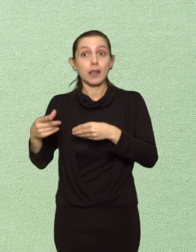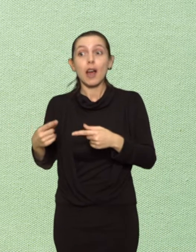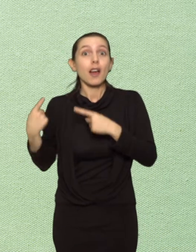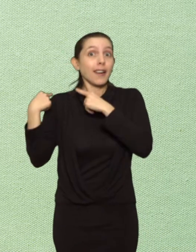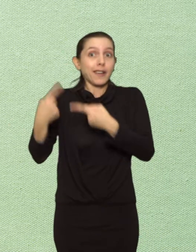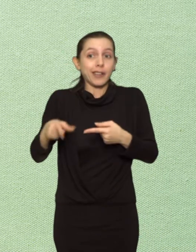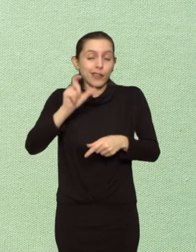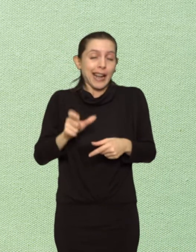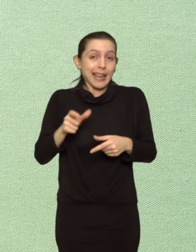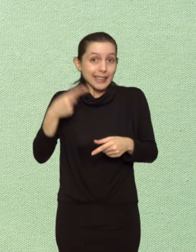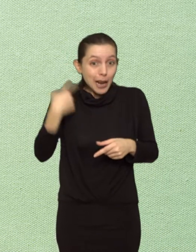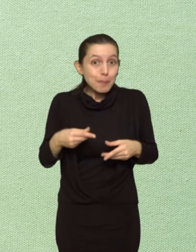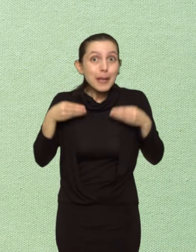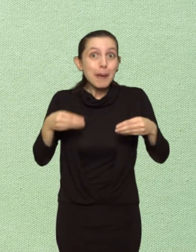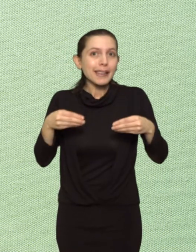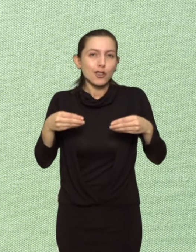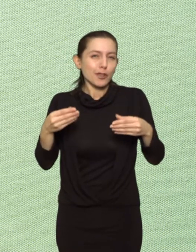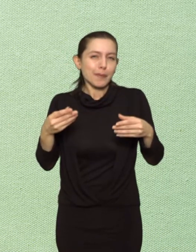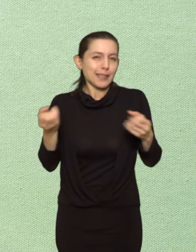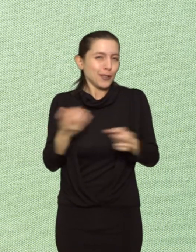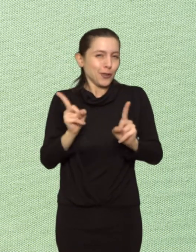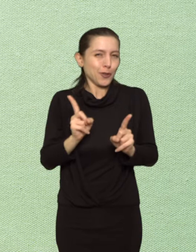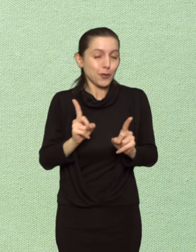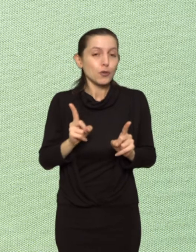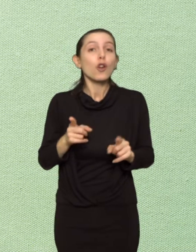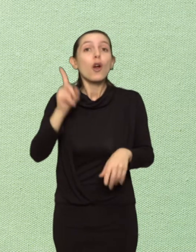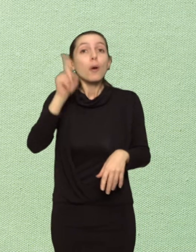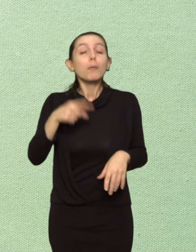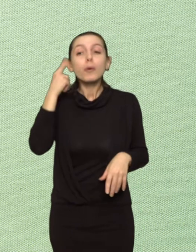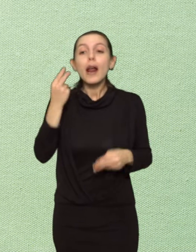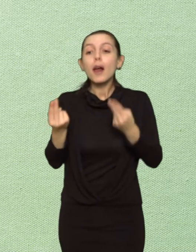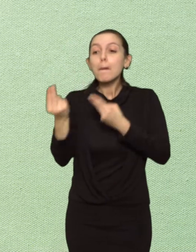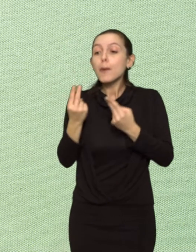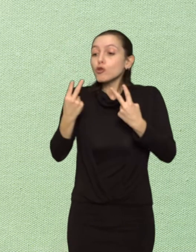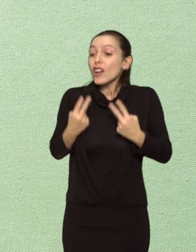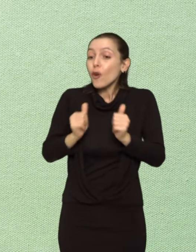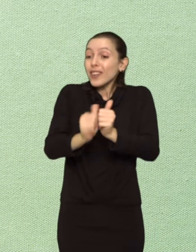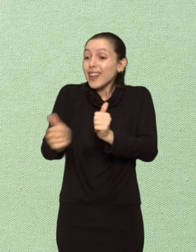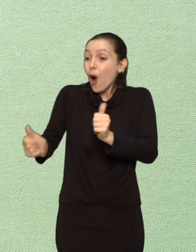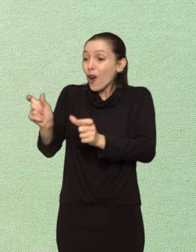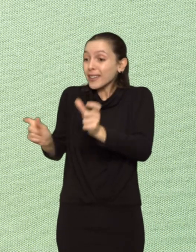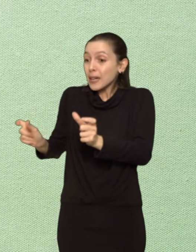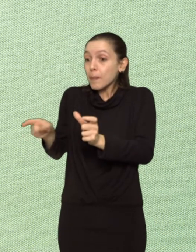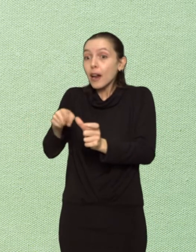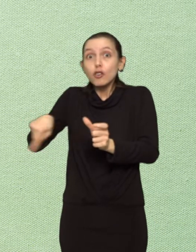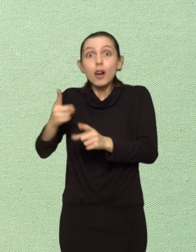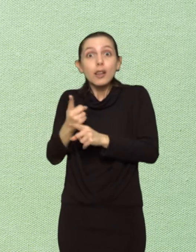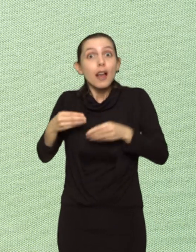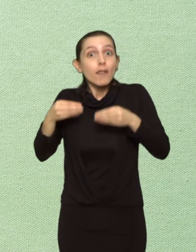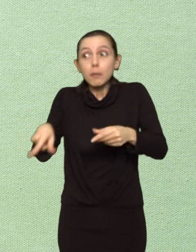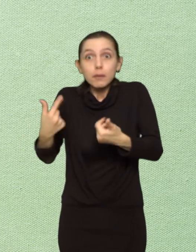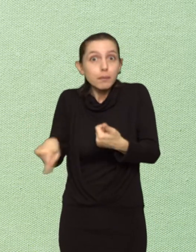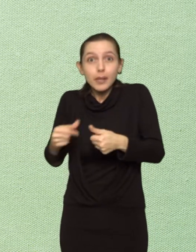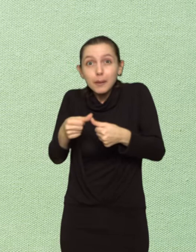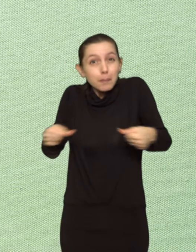in Italia, e la partecipazione alle decisioni che riguardano il progetto di vita di ogni persona è fondamentale. Non si